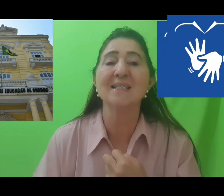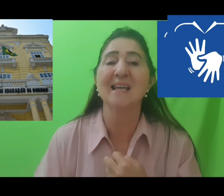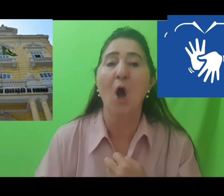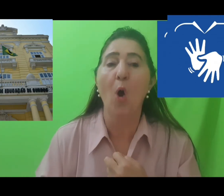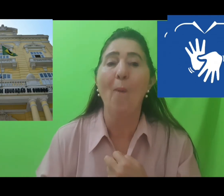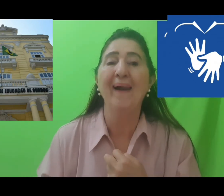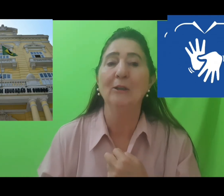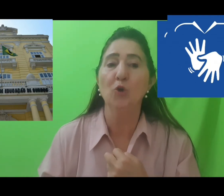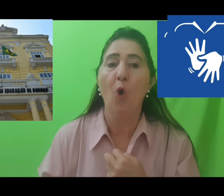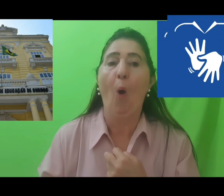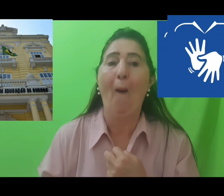fonoarticulação,